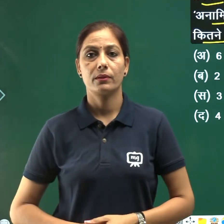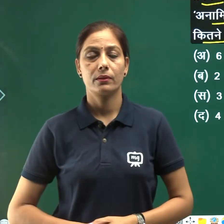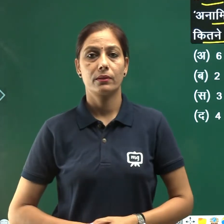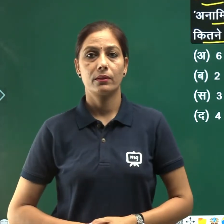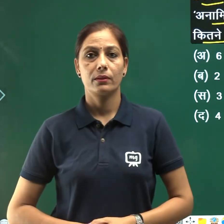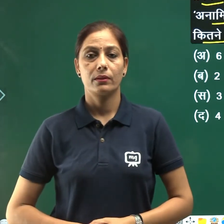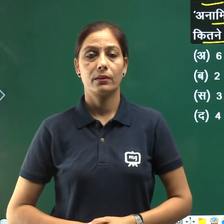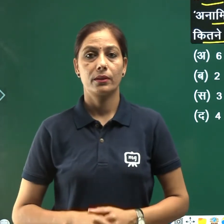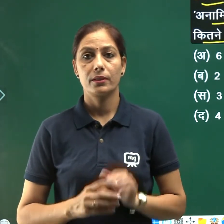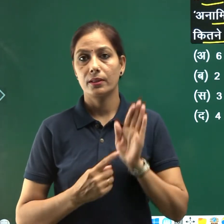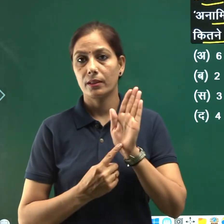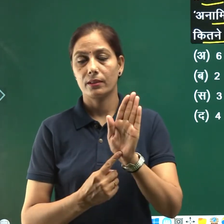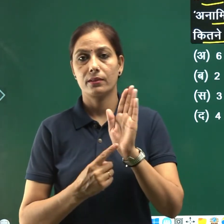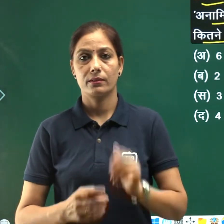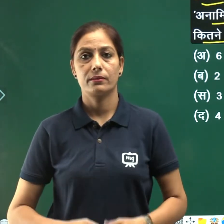प्रकाशित है?